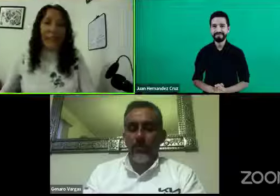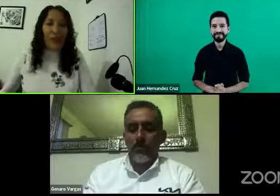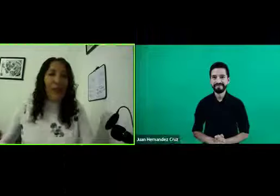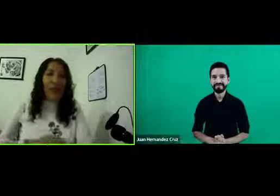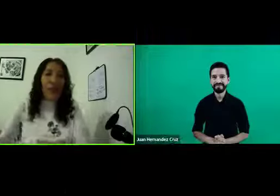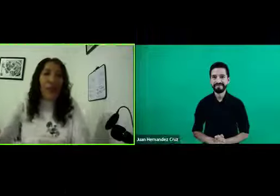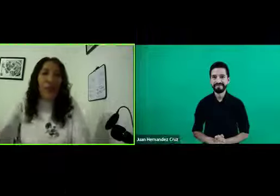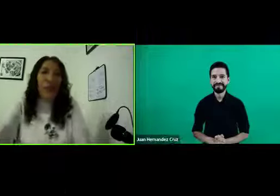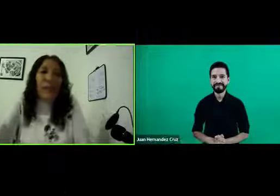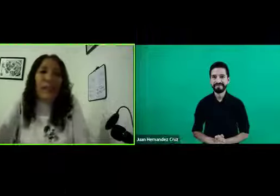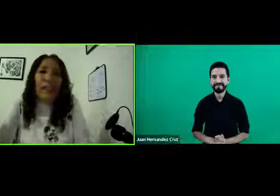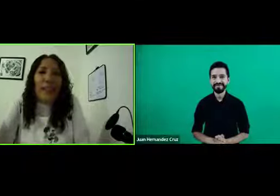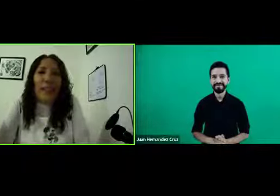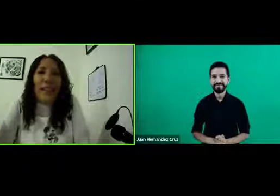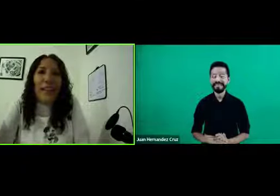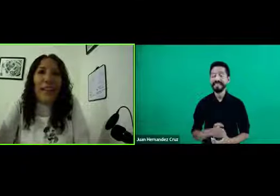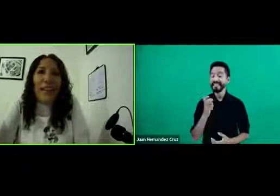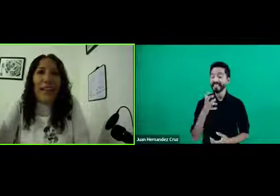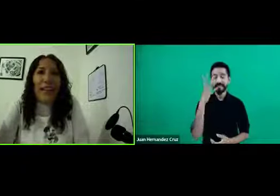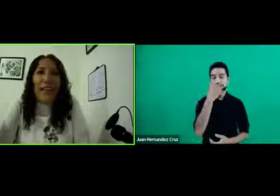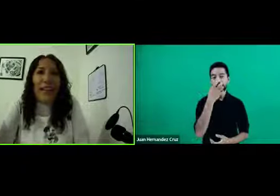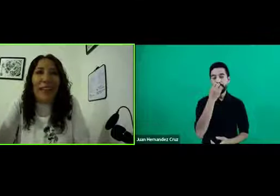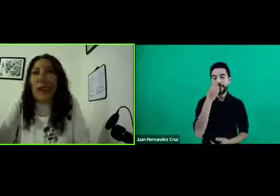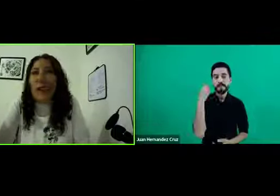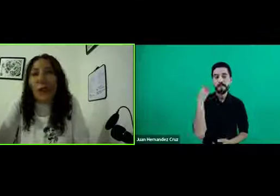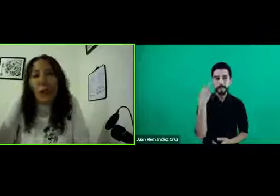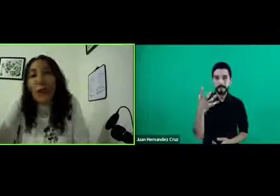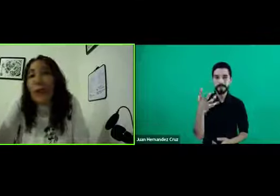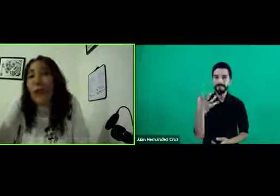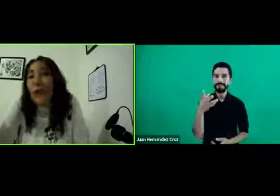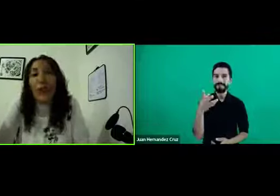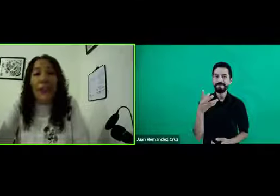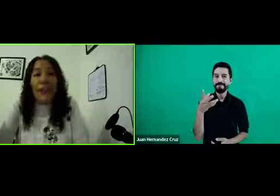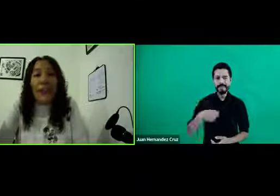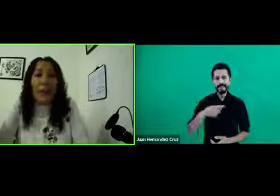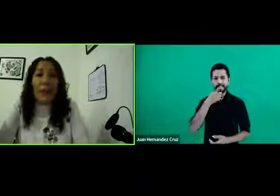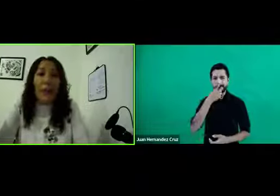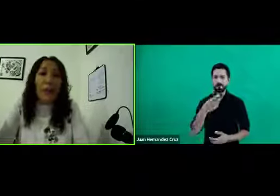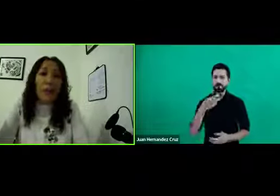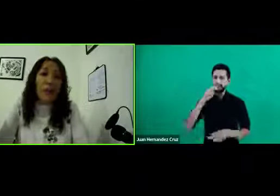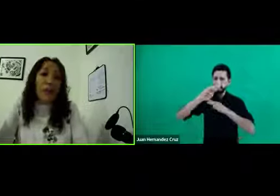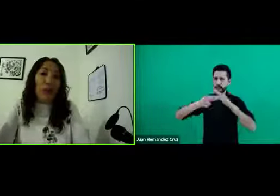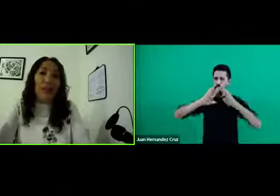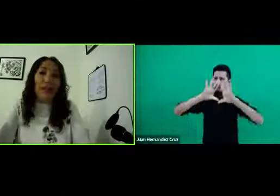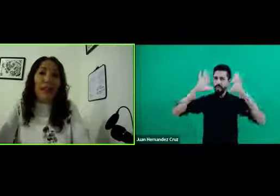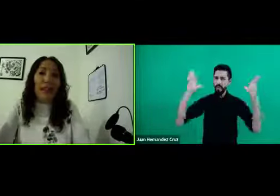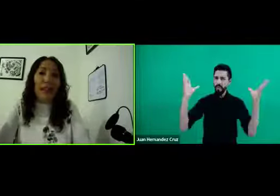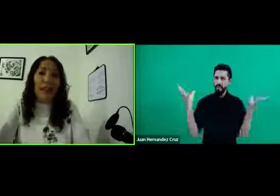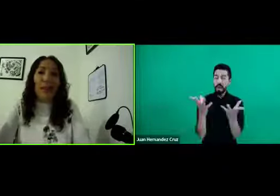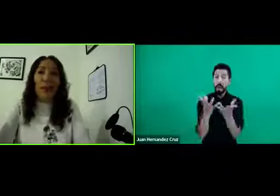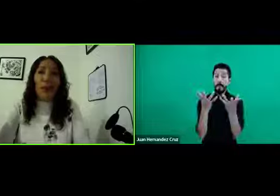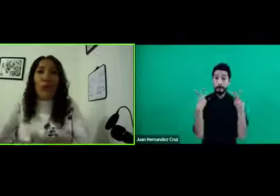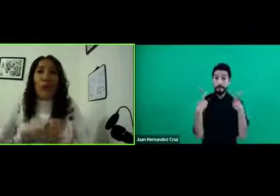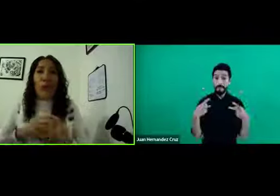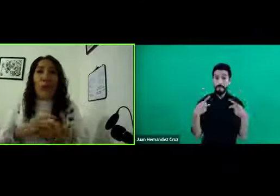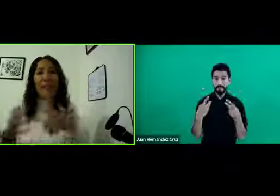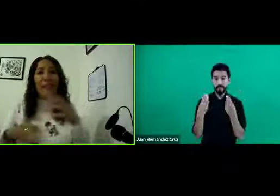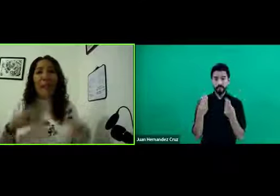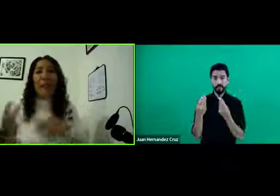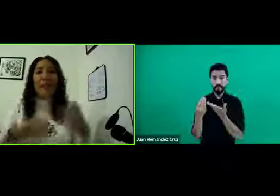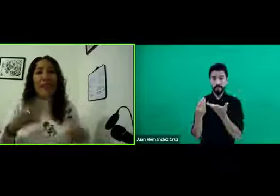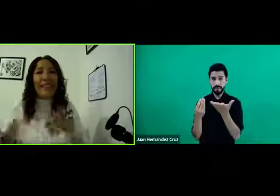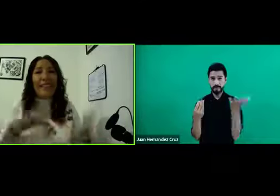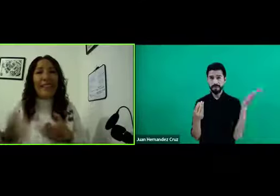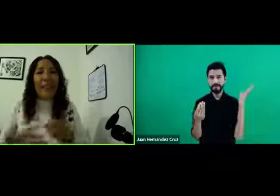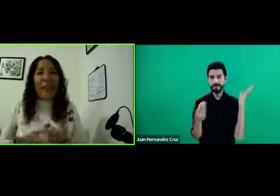No, pues eso es maravilloso. Realmente, te digo, es todo un mundo que muchas personas, digamos, en